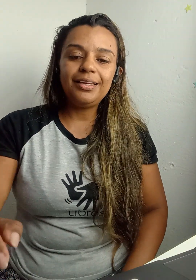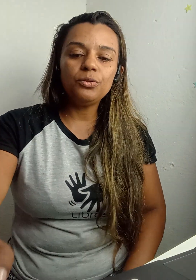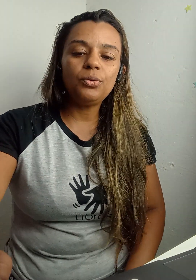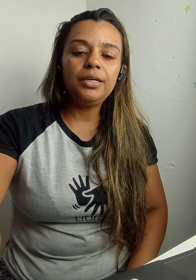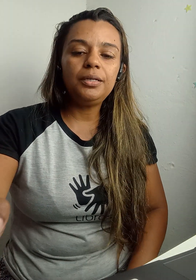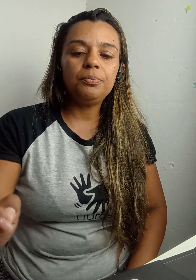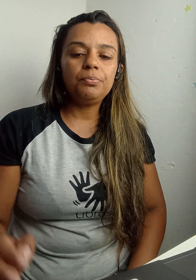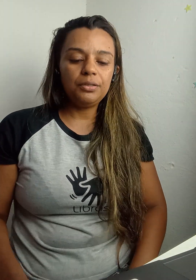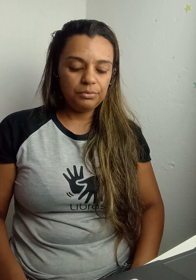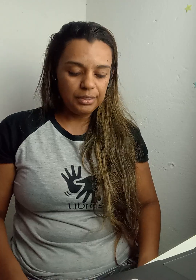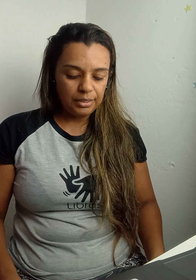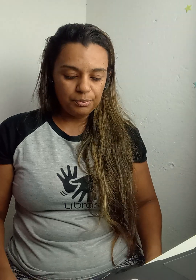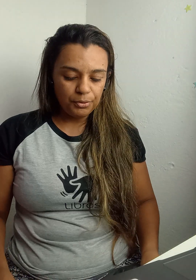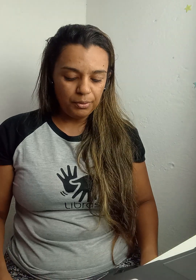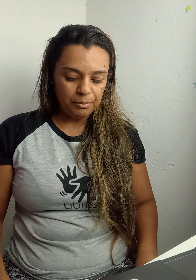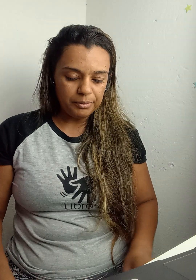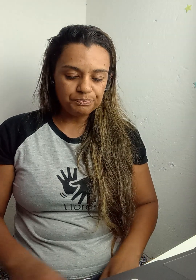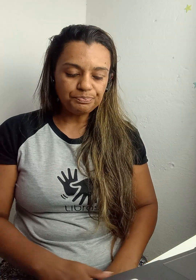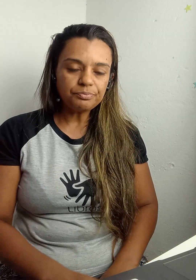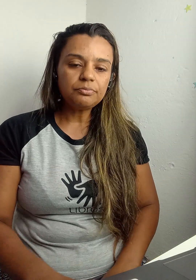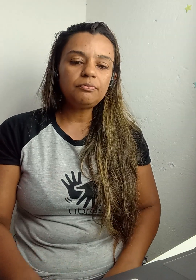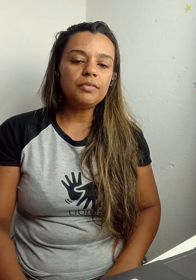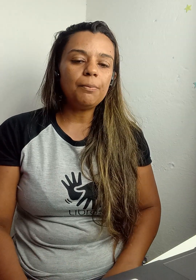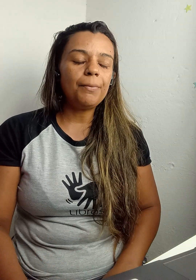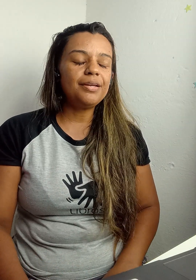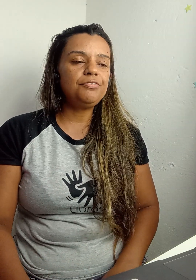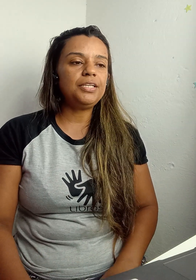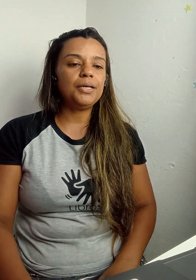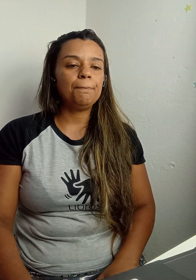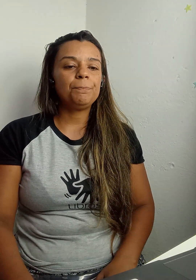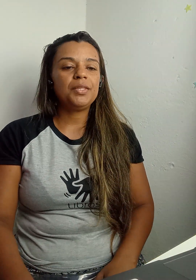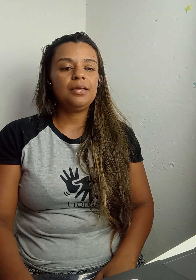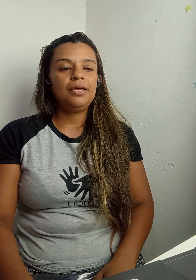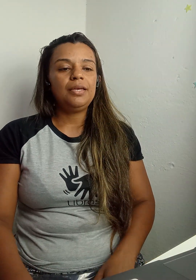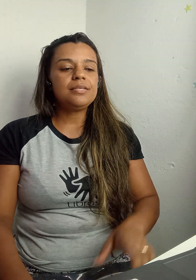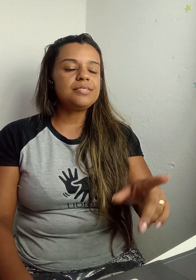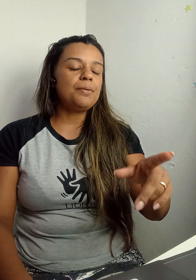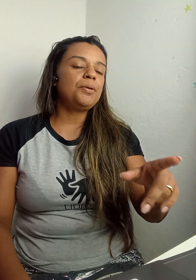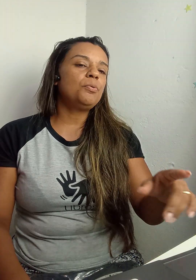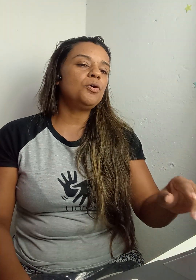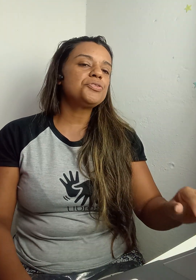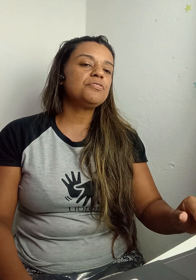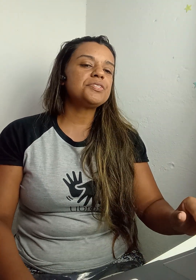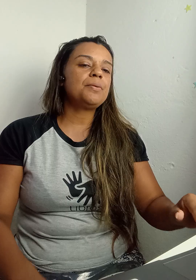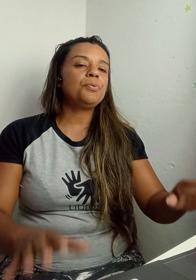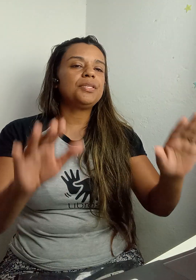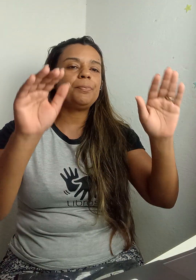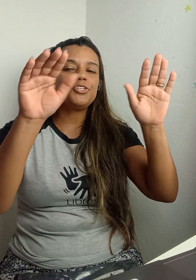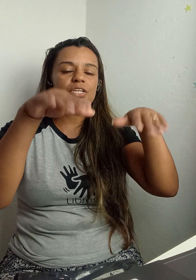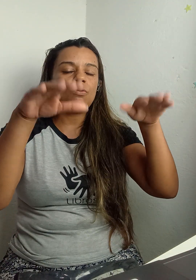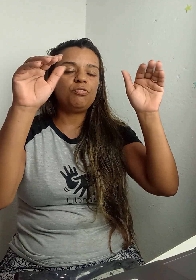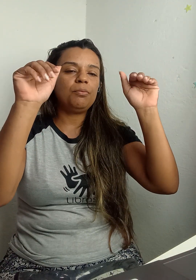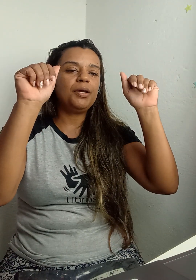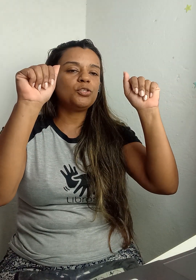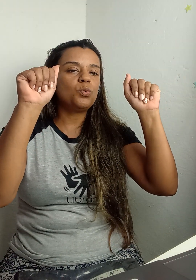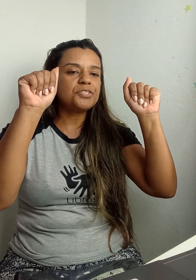atento aí para não ter problema. Maravilha. É sempre bom se você puder praticar o alfabeto com as